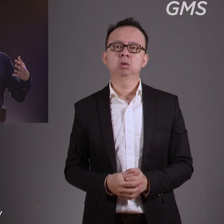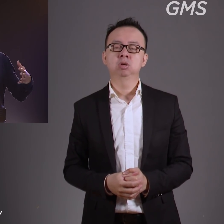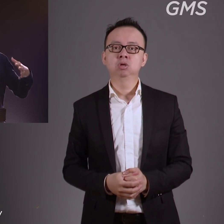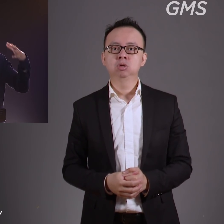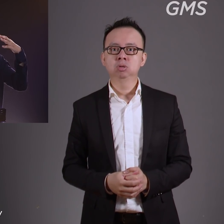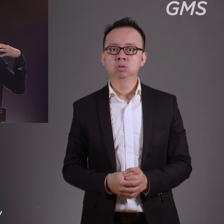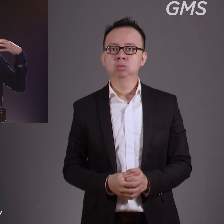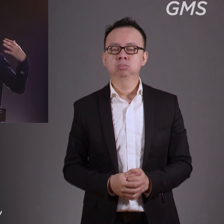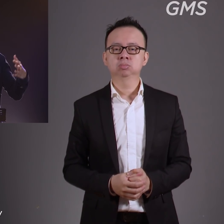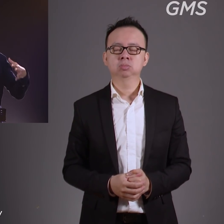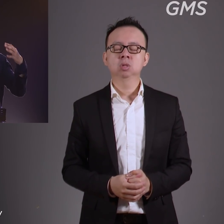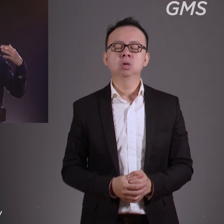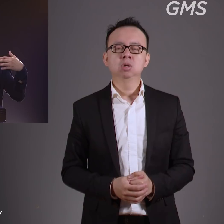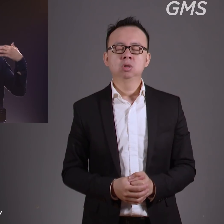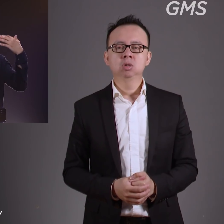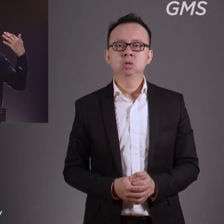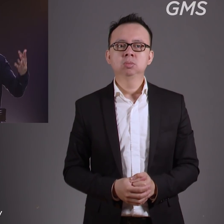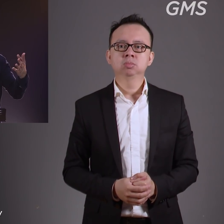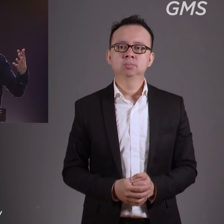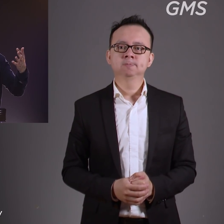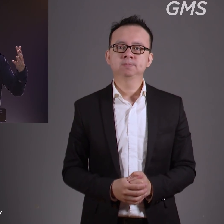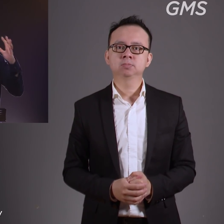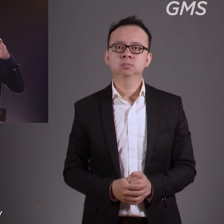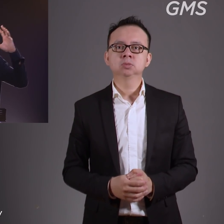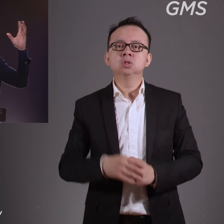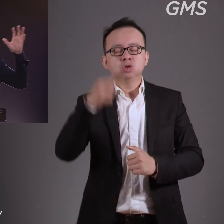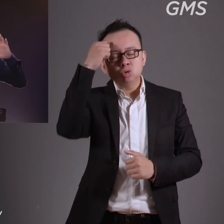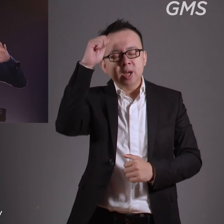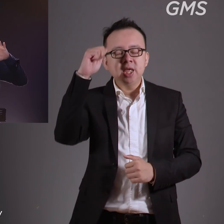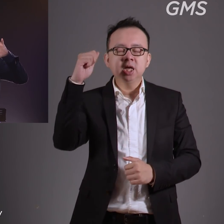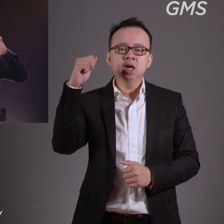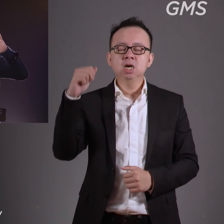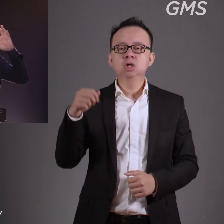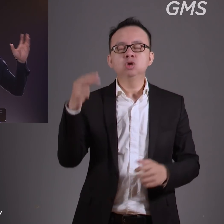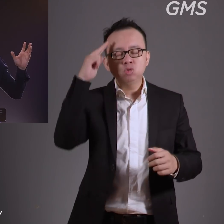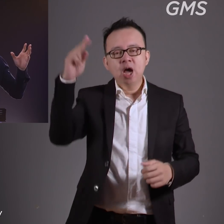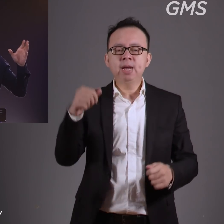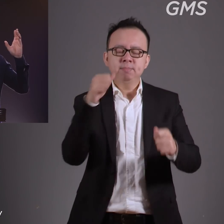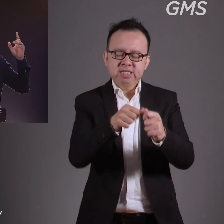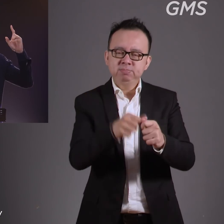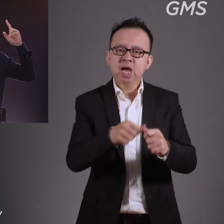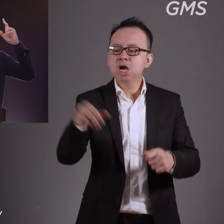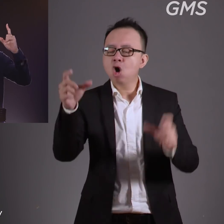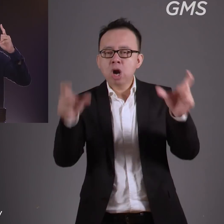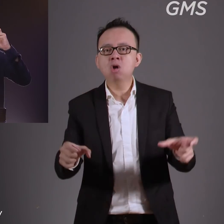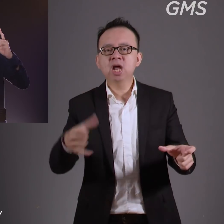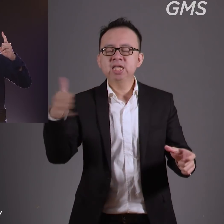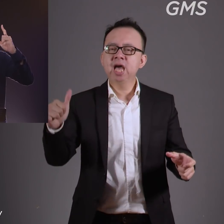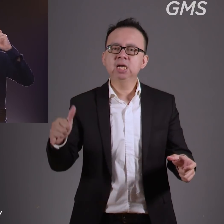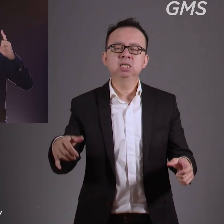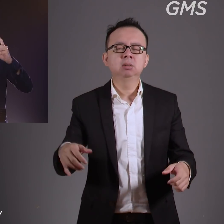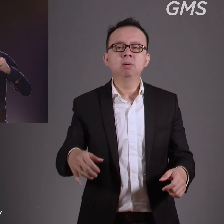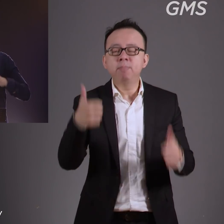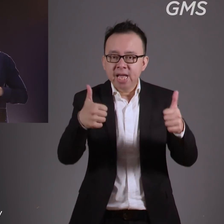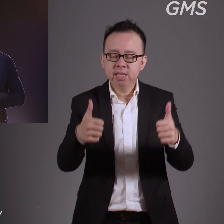akan Tuhan, yang harus sekali lagi dipunahkan, sekalipun Tuhan berjanji pada Nuh lewat rainbow atau lewat pelangi itu, aku tidak akan sekali lagi membinasakan